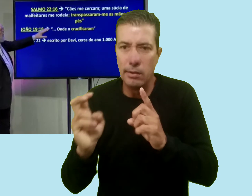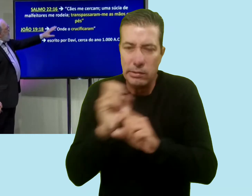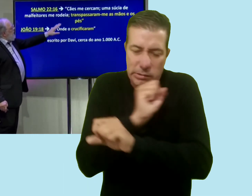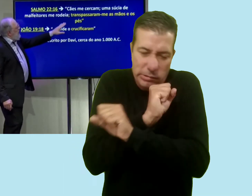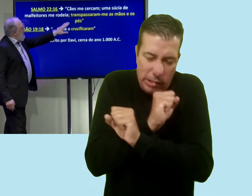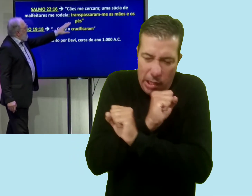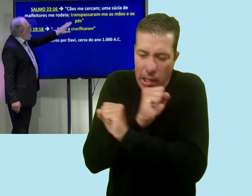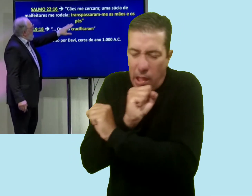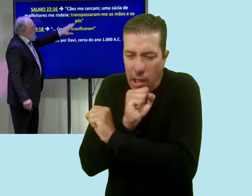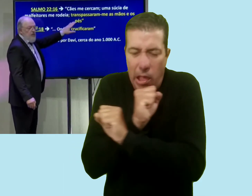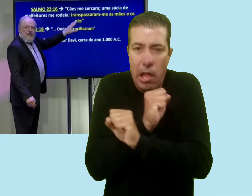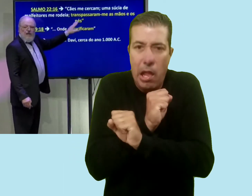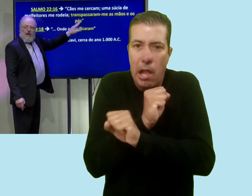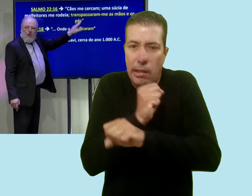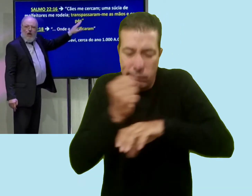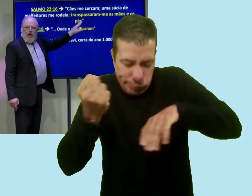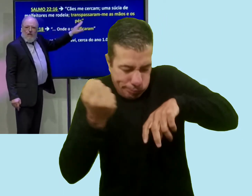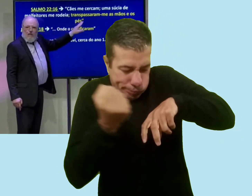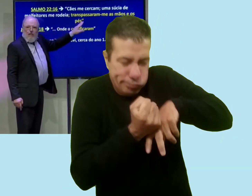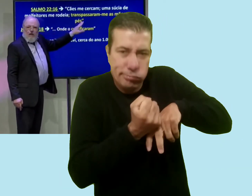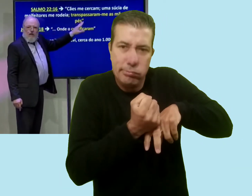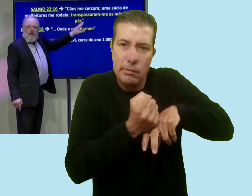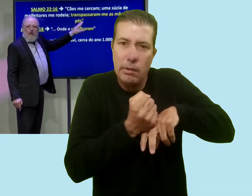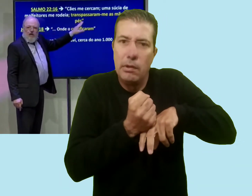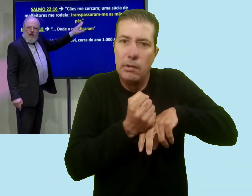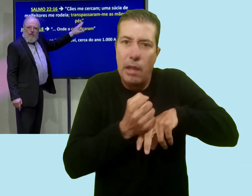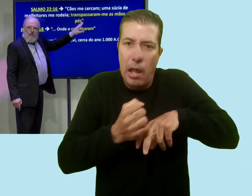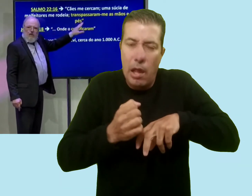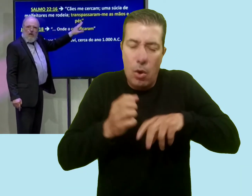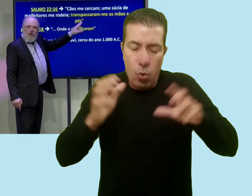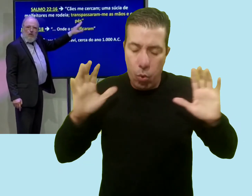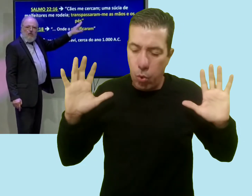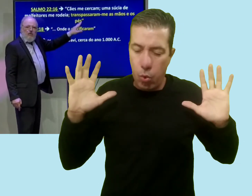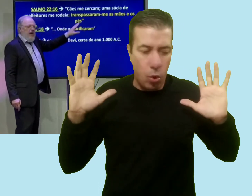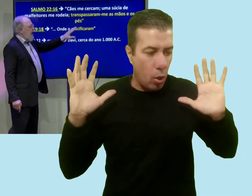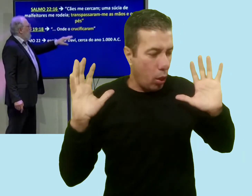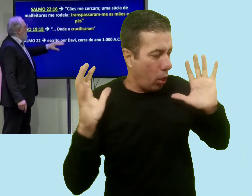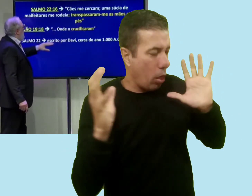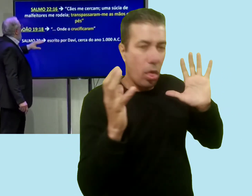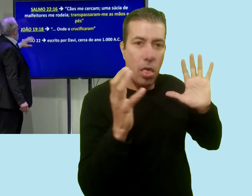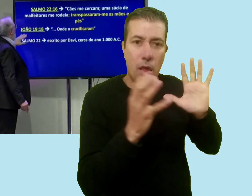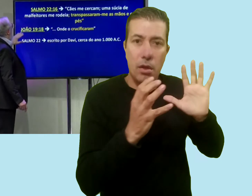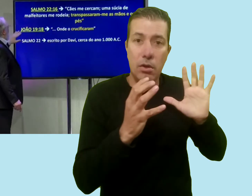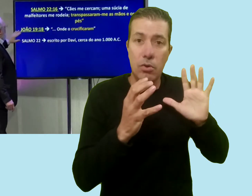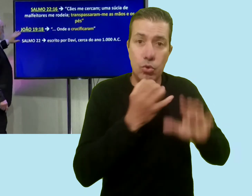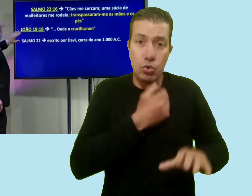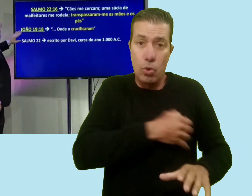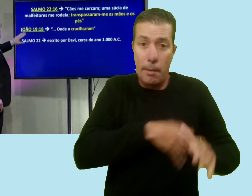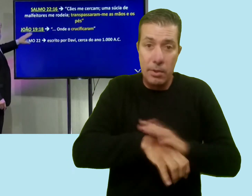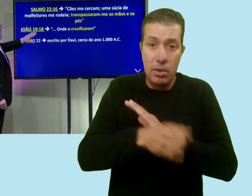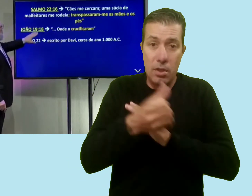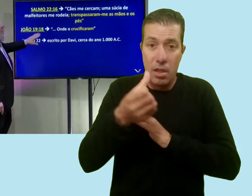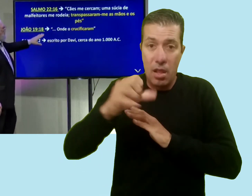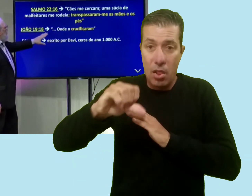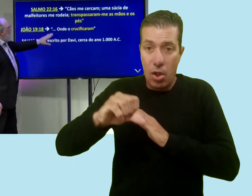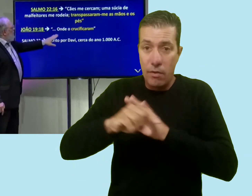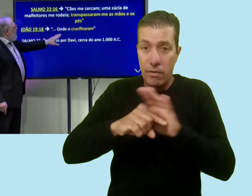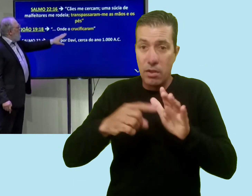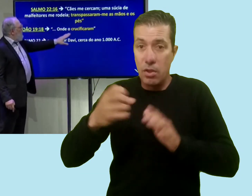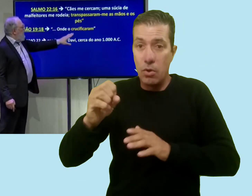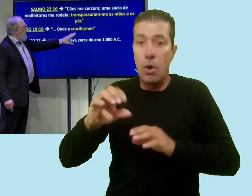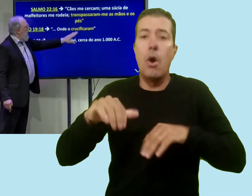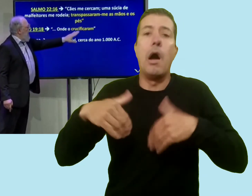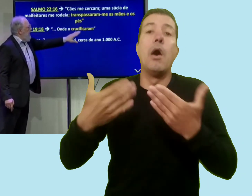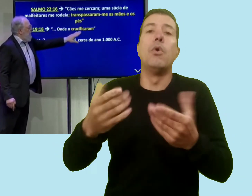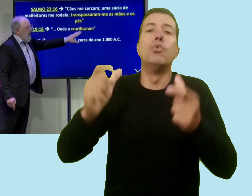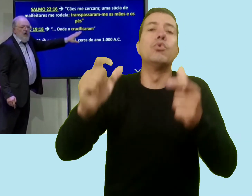pés. Traspassaram-me as mãos e os pés indica o quê? Que ele seria crucificado. João 19, 18 assim, onde